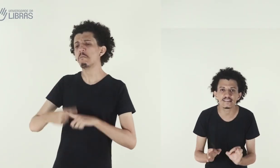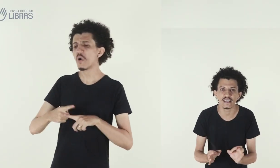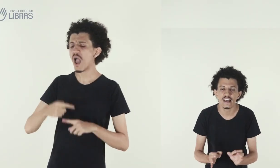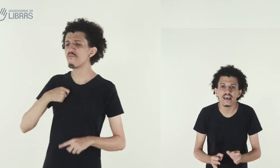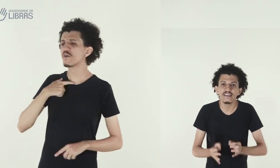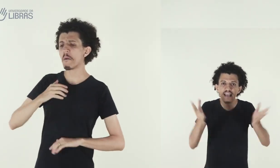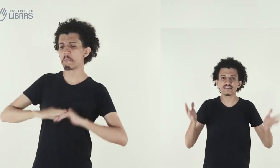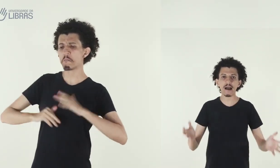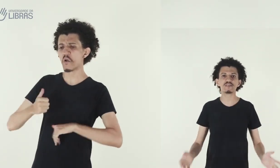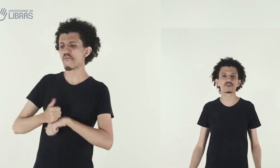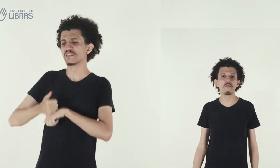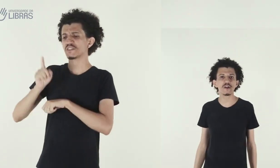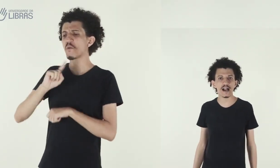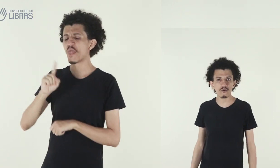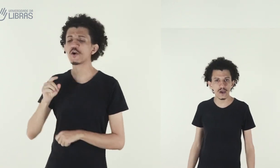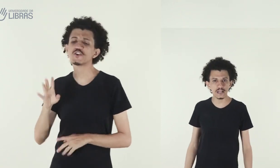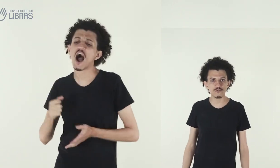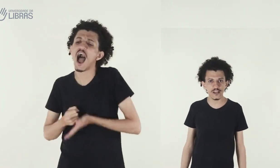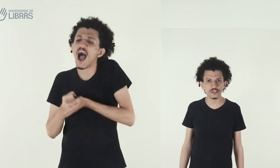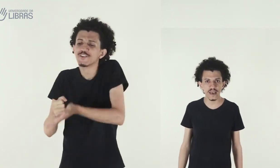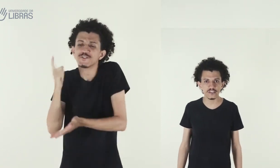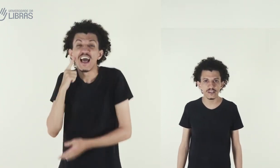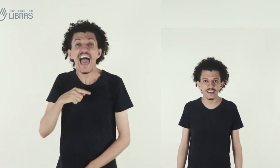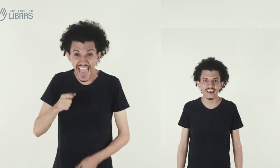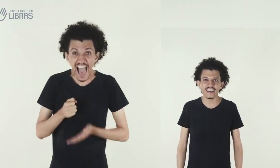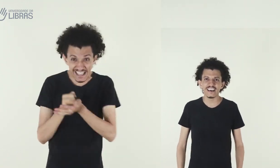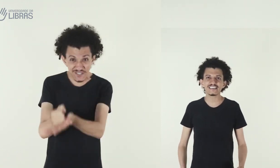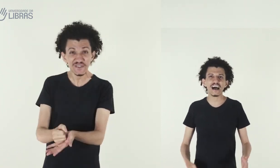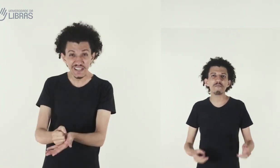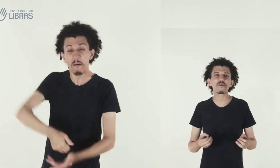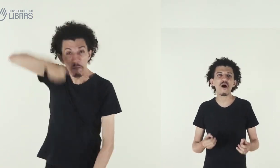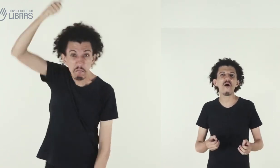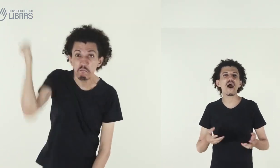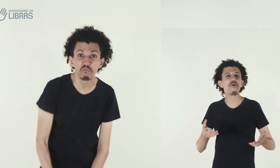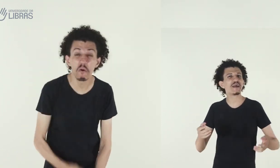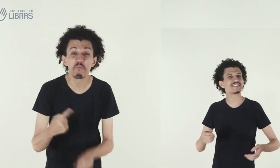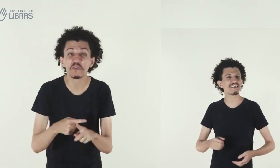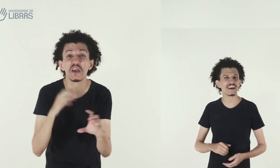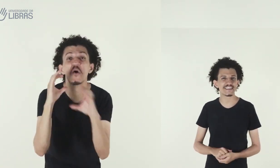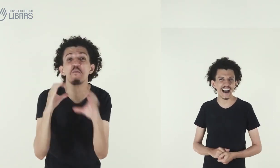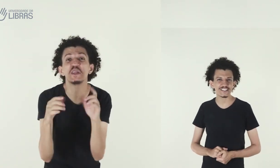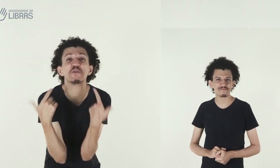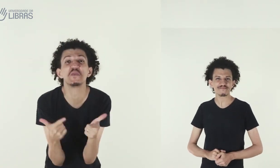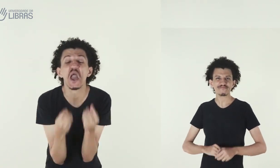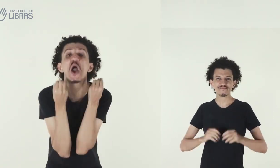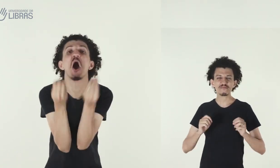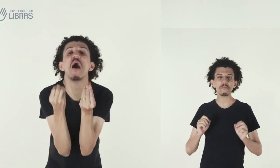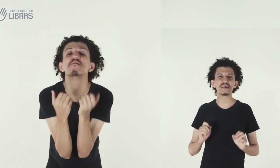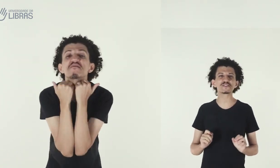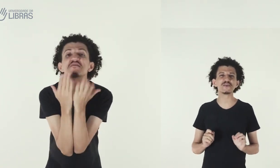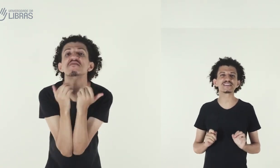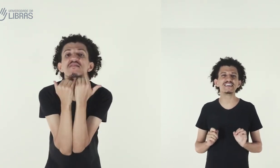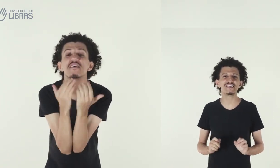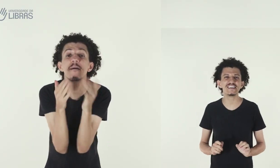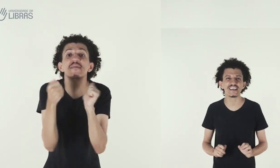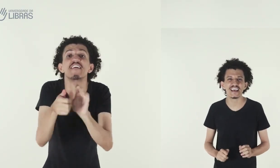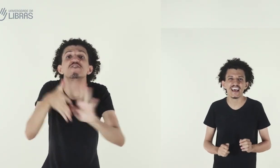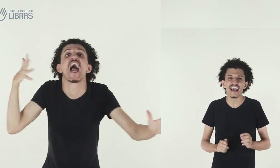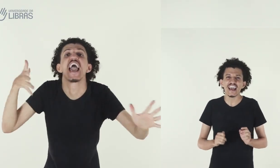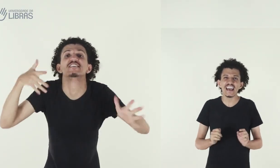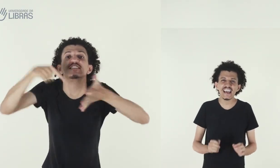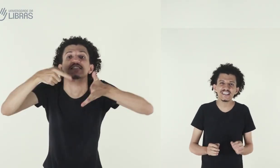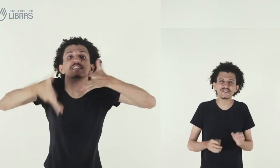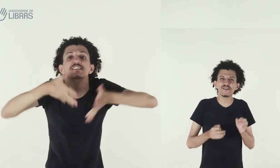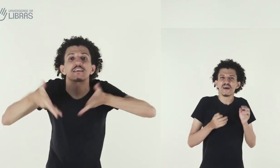ajuda essa, nem sabe se comunicar com eles fluentemente. E sabe qual realmente é a verdade? Pessoas que